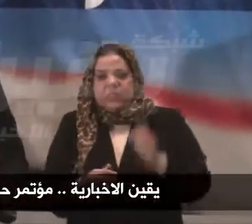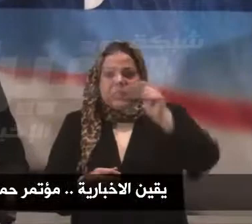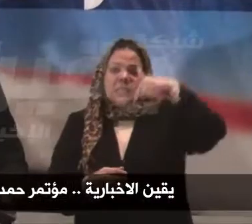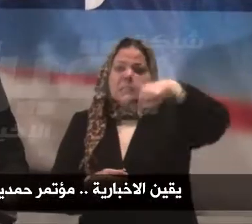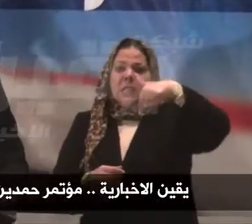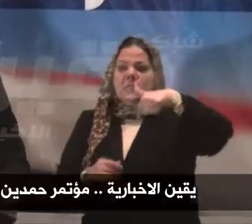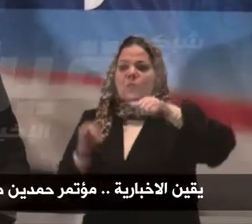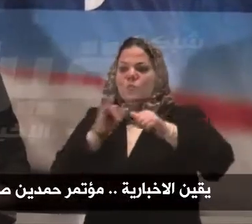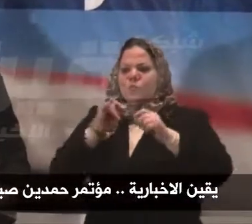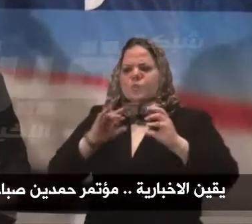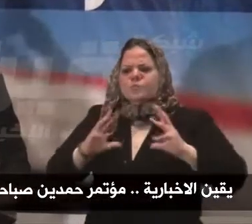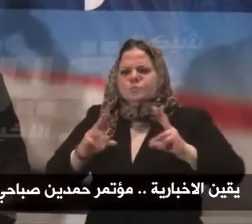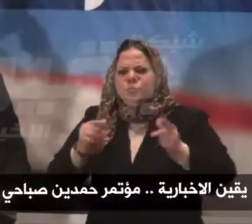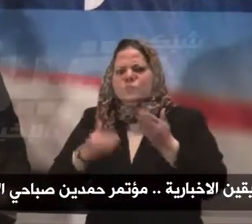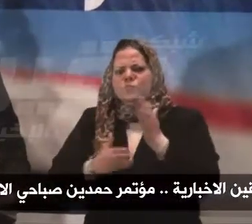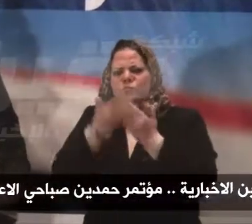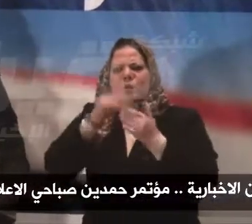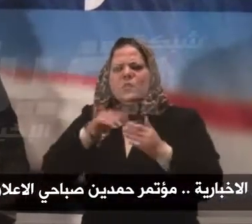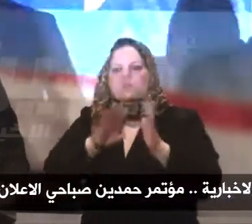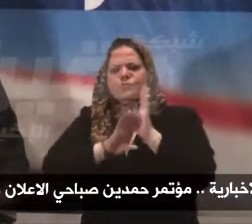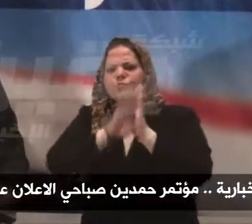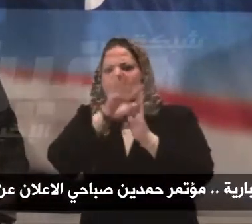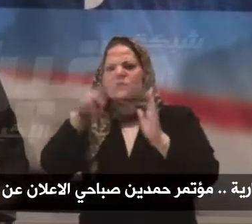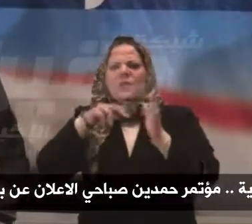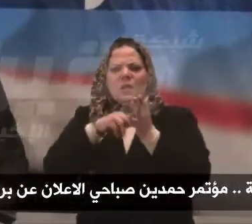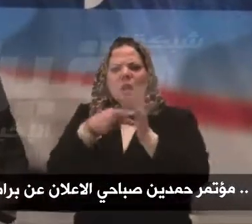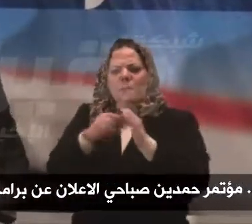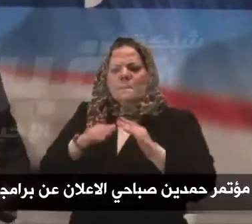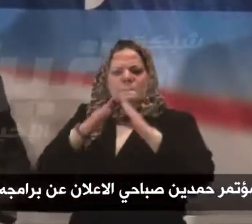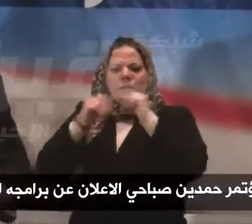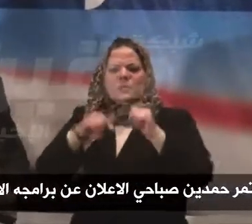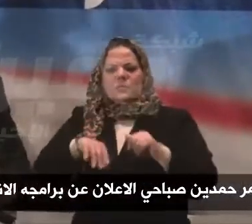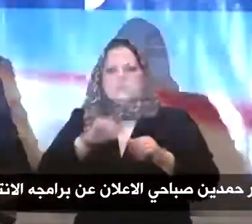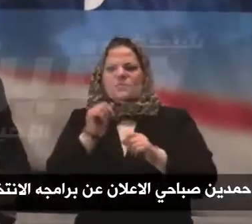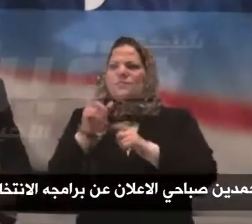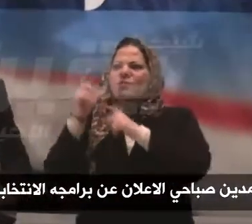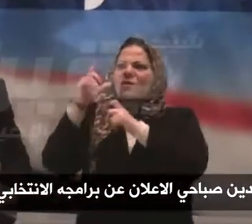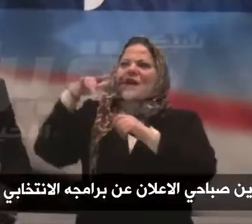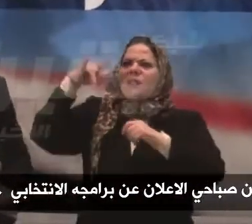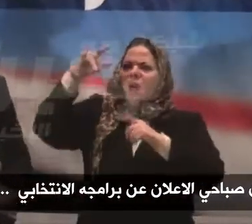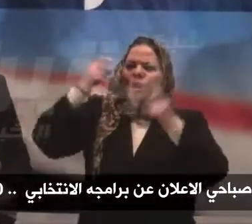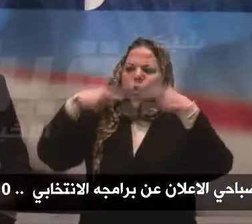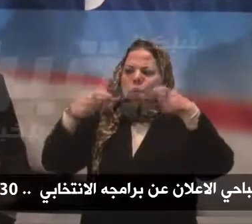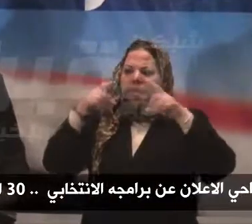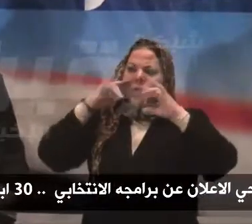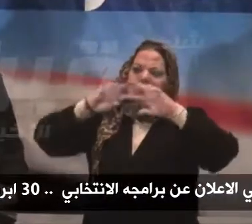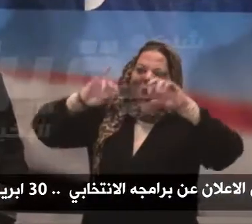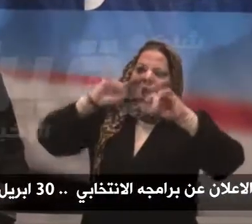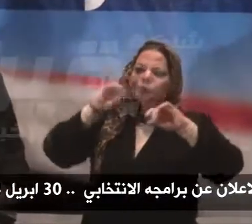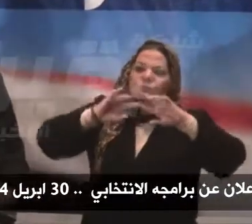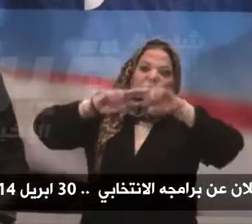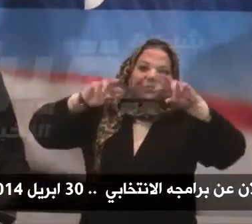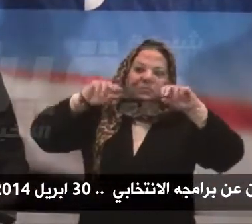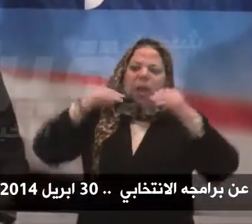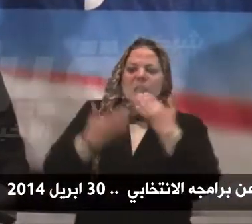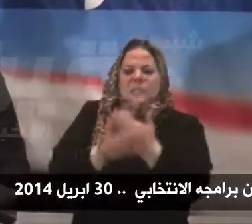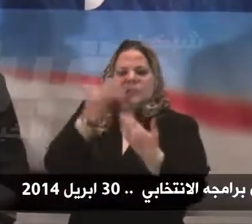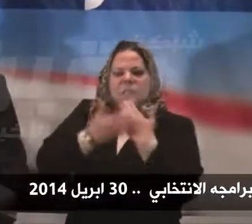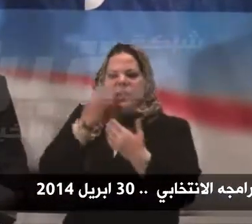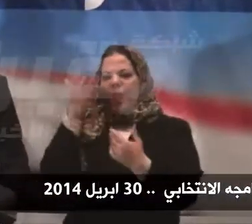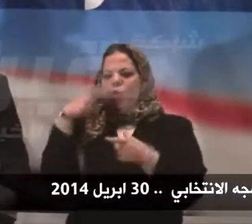6 تطوير قدرات جهاز الأمن الوطني بحيث تسخر له كافة الإمكانات